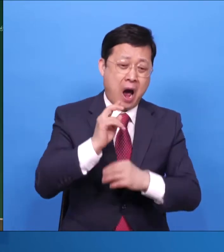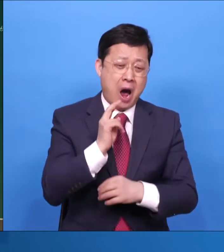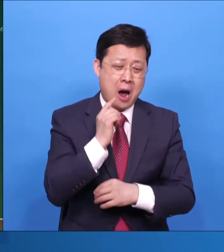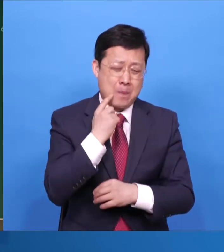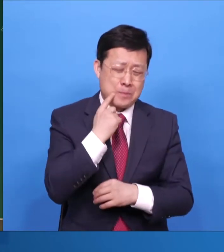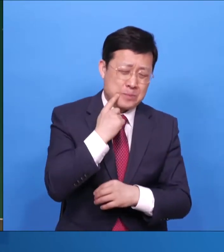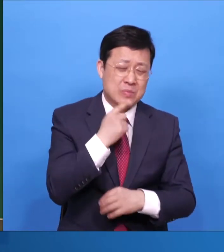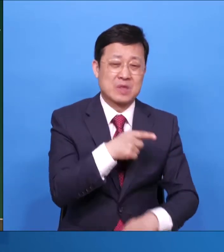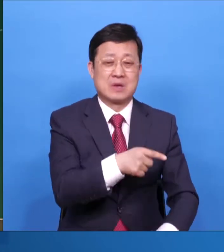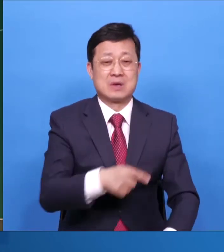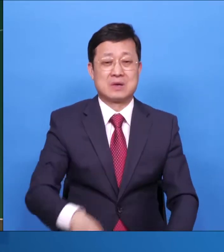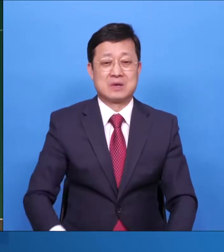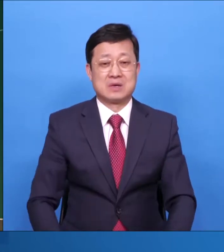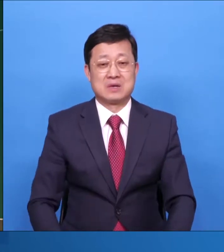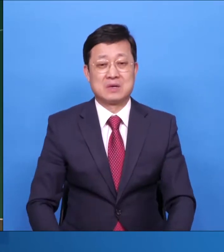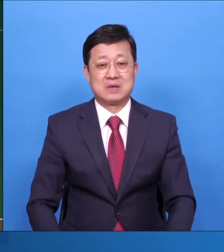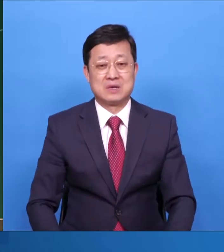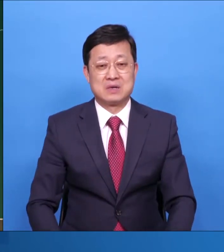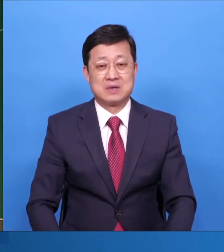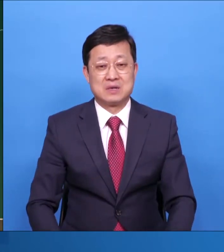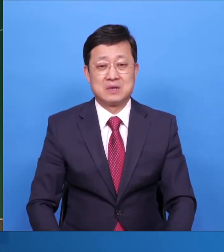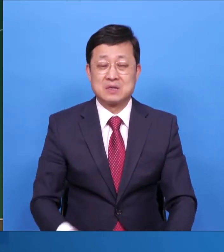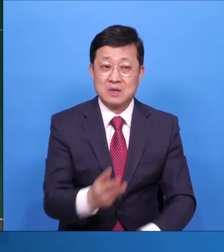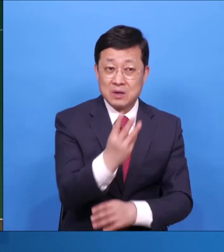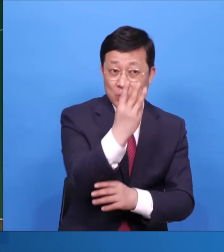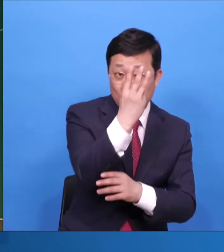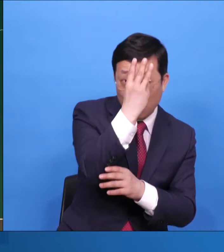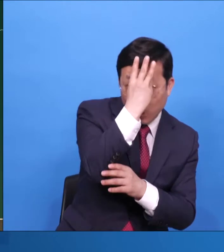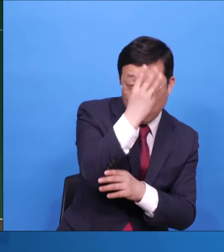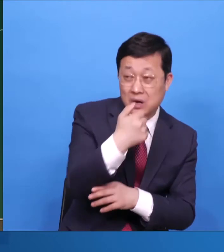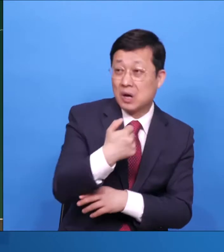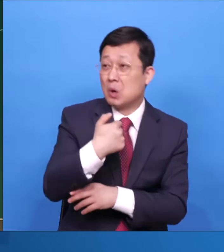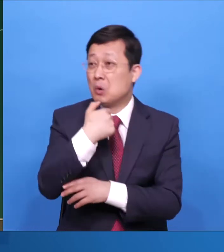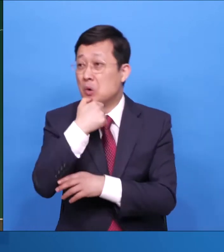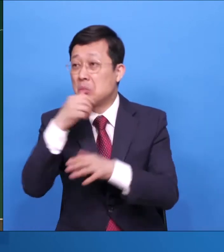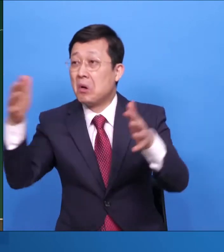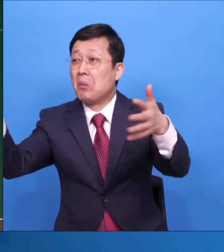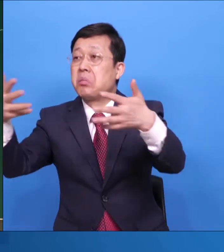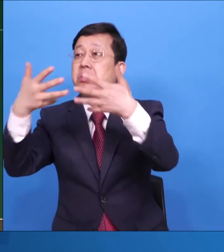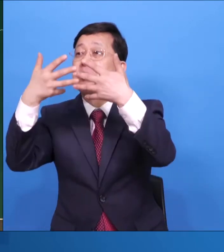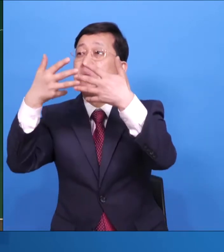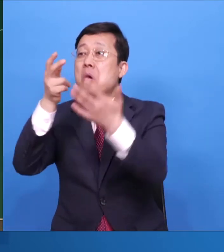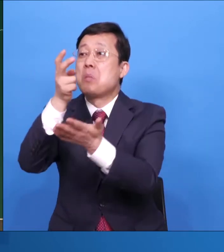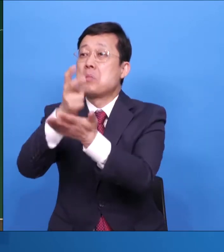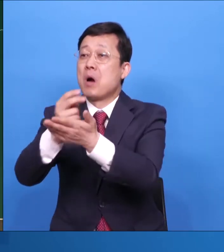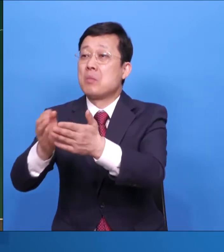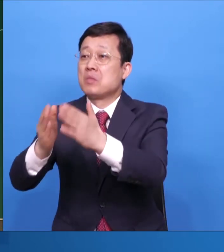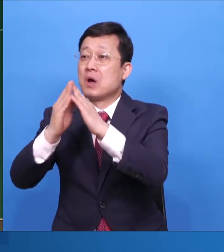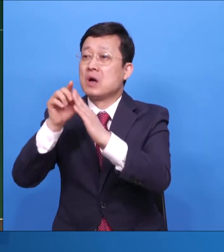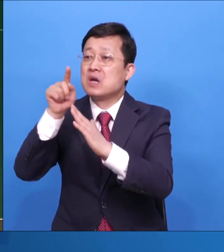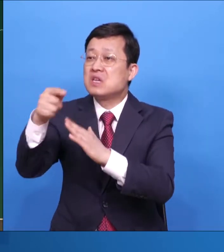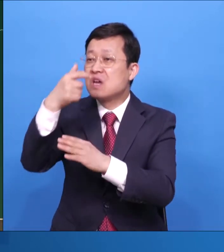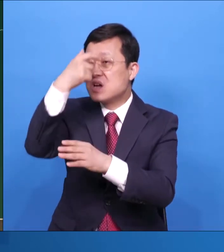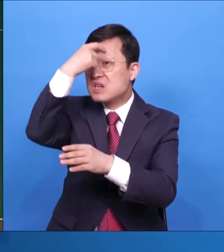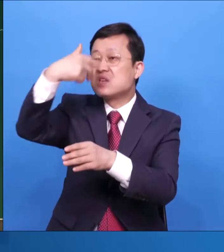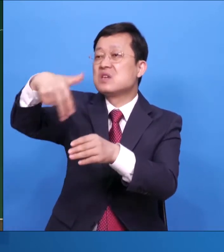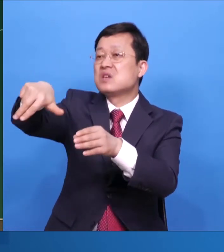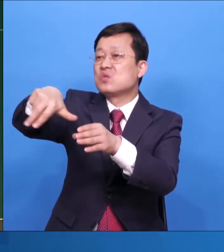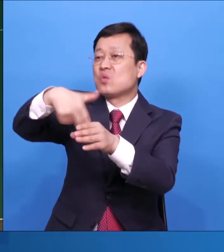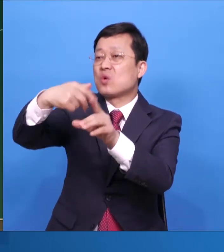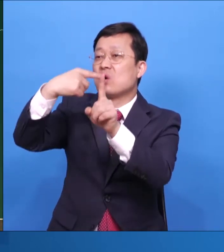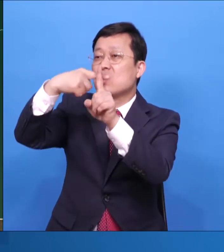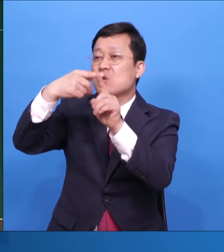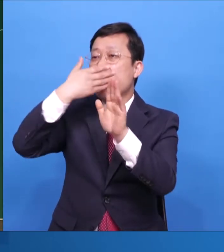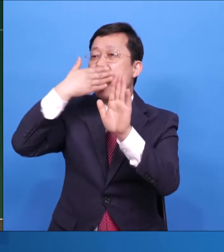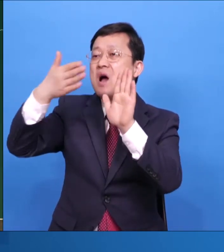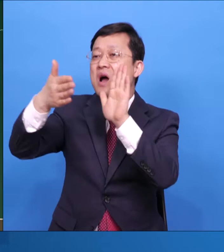이게 무슨 기독교입니까? ¿Qué cristianismo es este? 근데 그 사람들은 이걸 기독교라고 보는 거예요. Pero sin embargo estas personas veían que